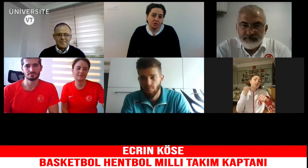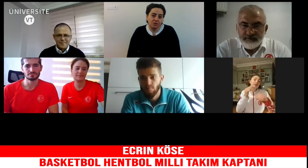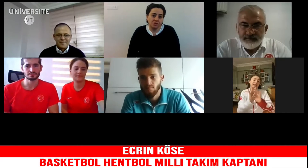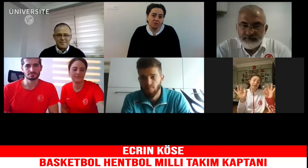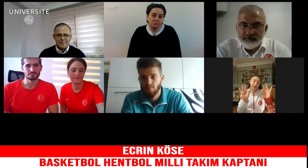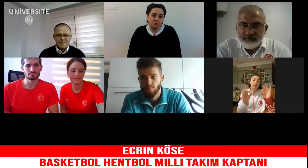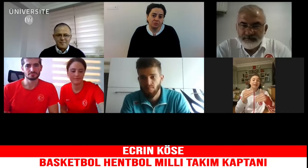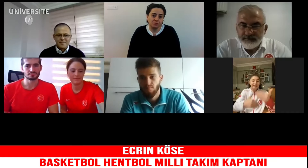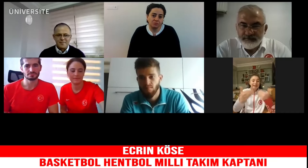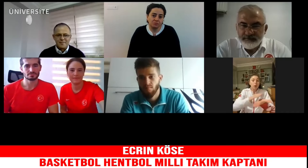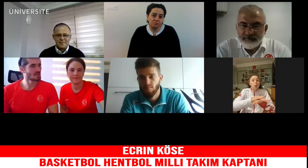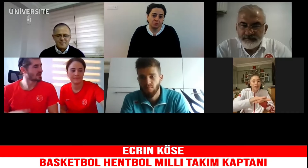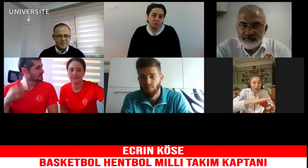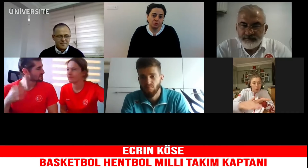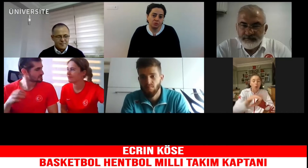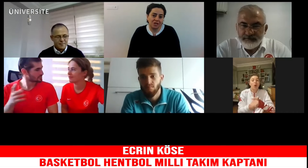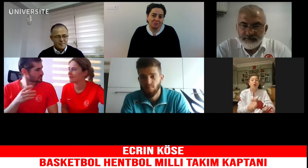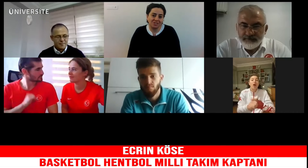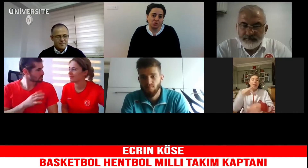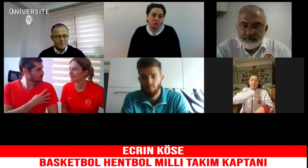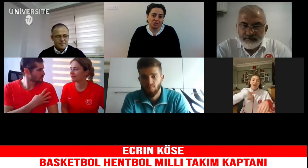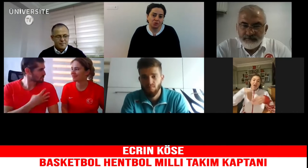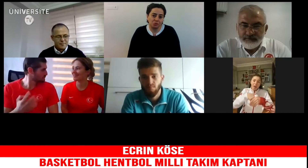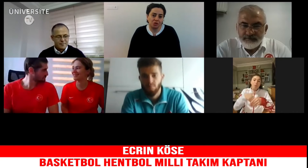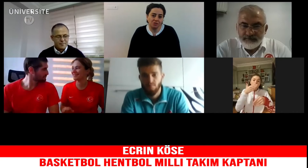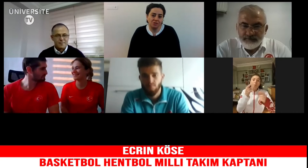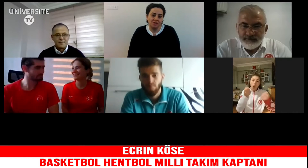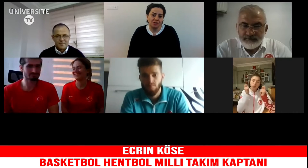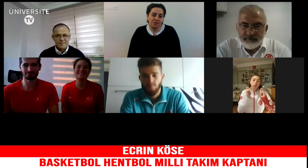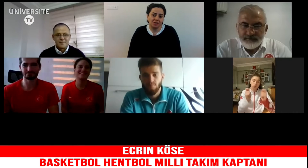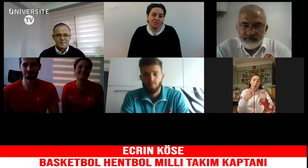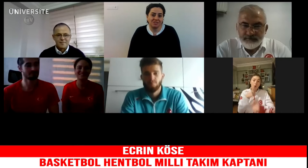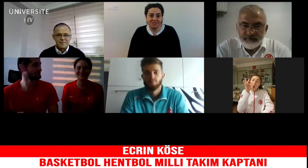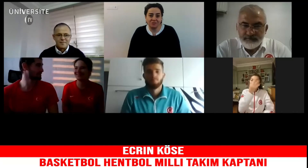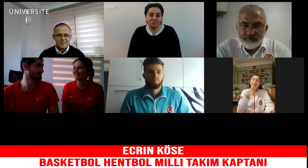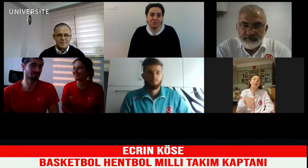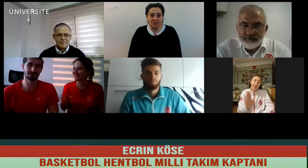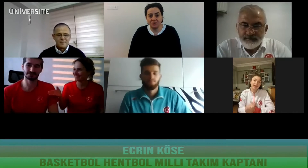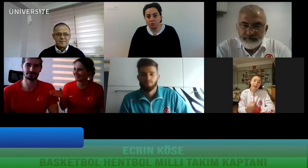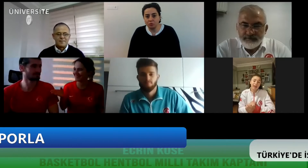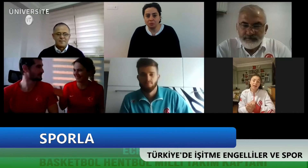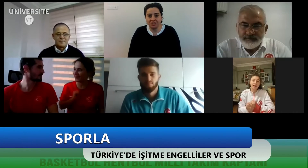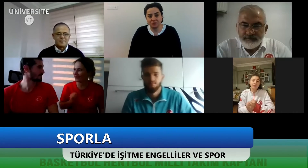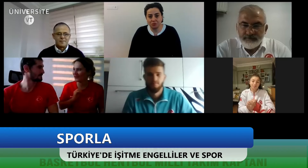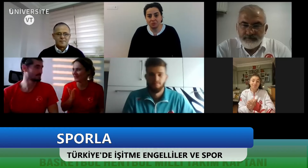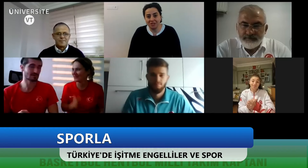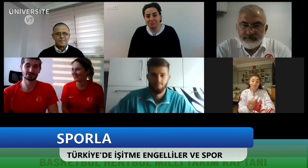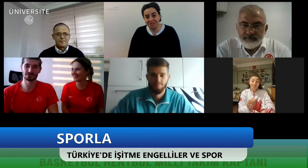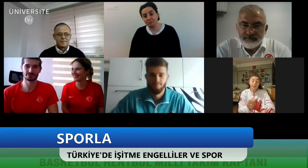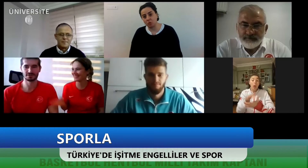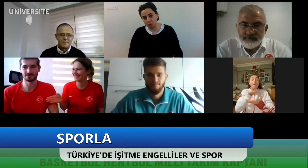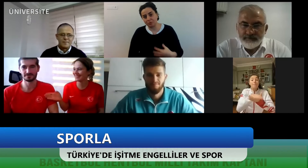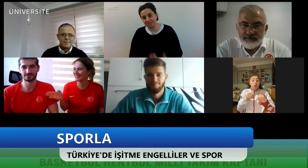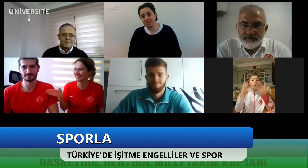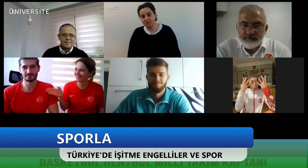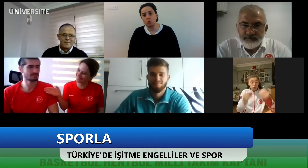Bunu düzeltmek için uğraşıyorum şu an. Milli takımla okulu bir arada götürmek